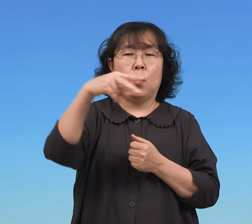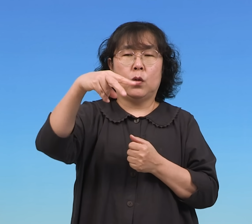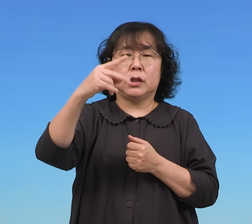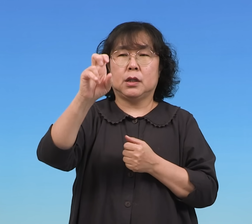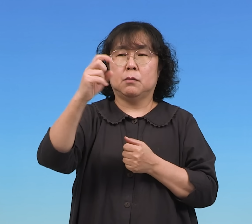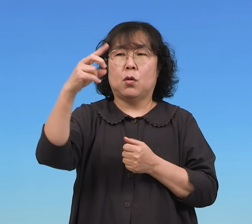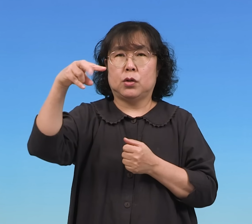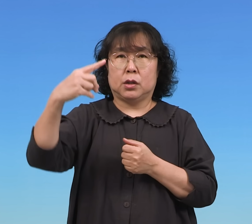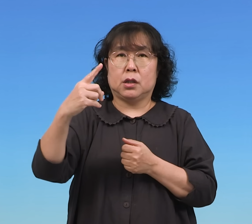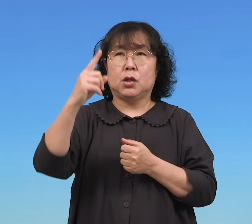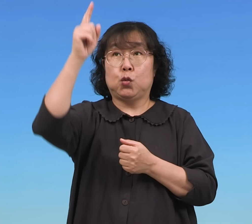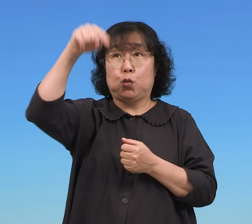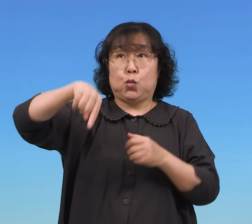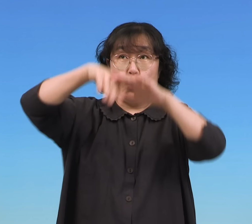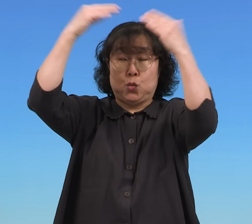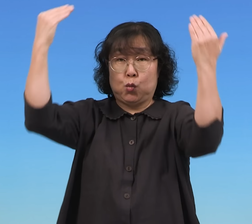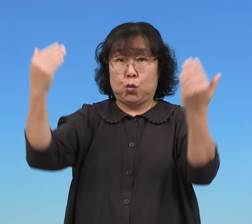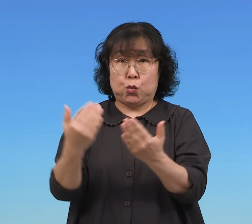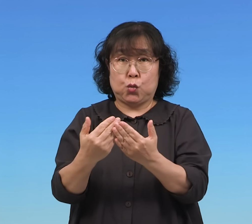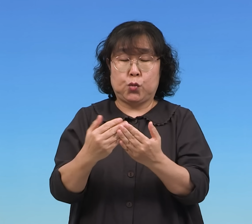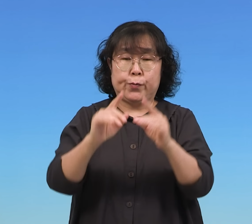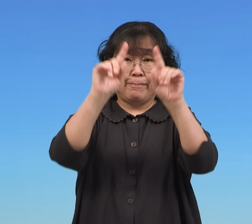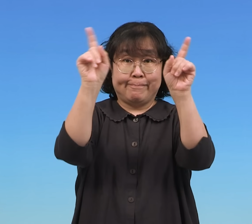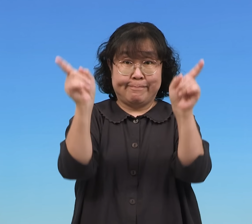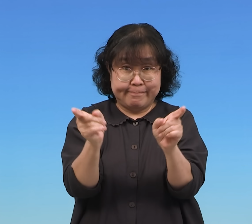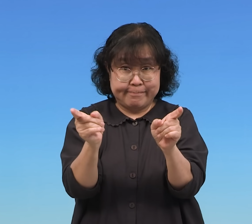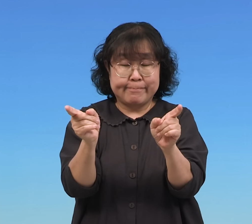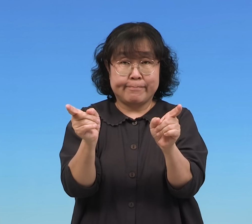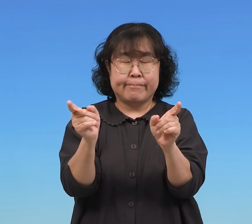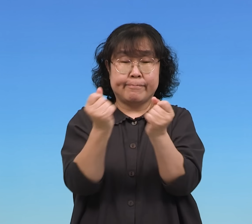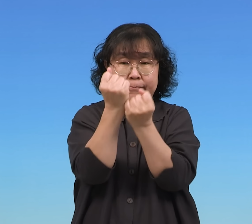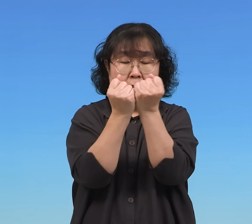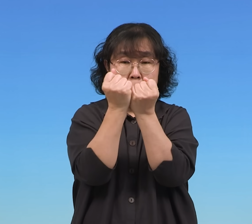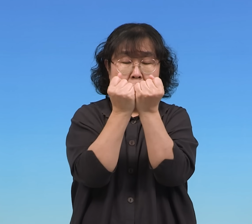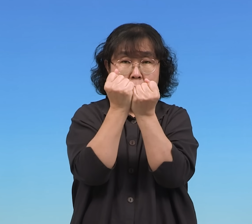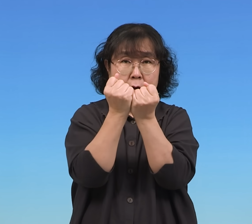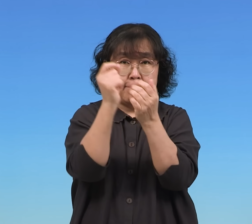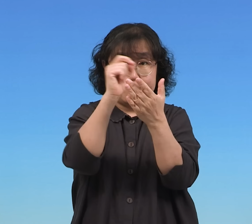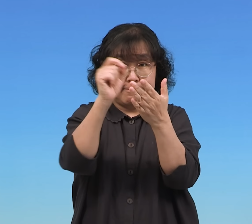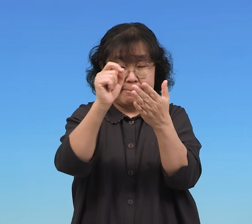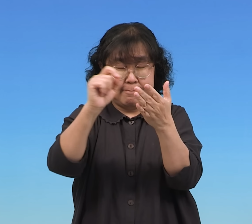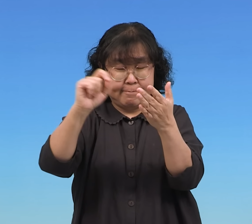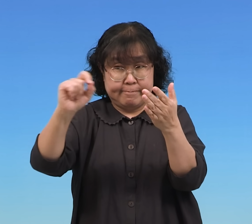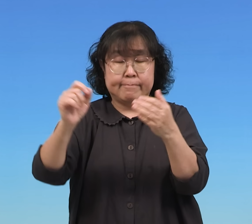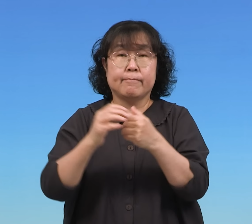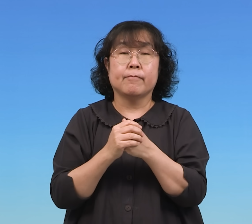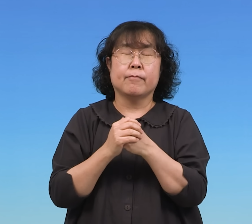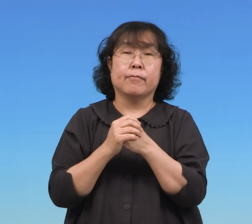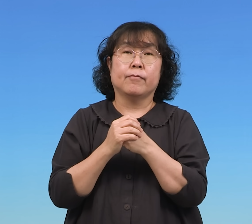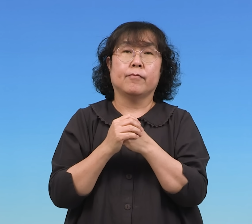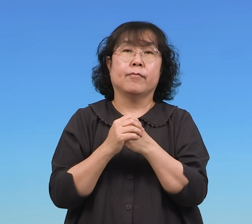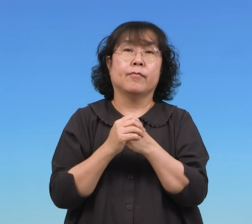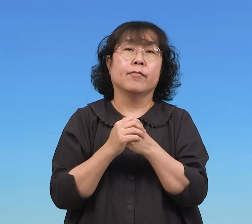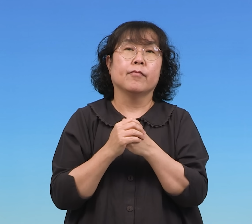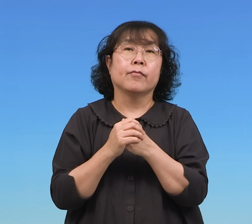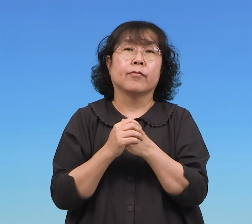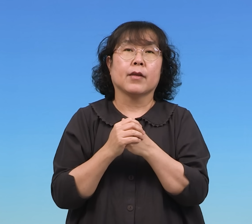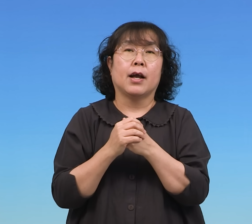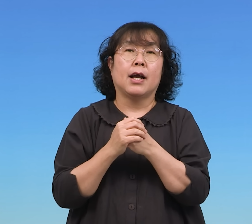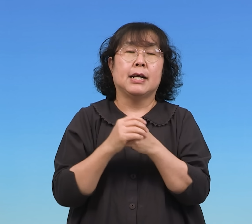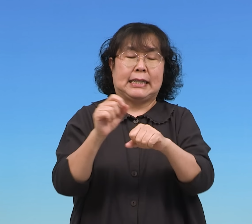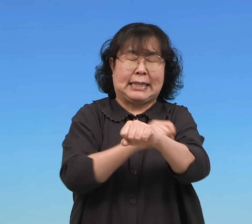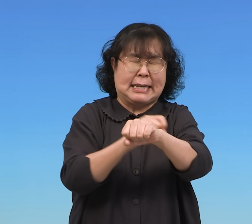코스모스, 이게 이제 우주인데요. 관로하고 이런 설명을 부연했습니다. 우주인데 이 코스모스가 관로하고 이렇게